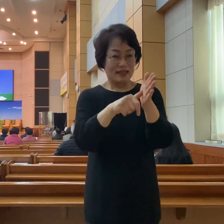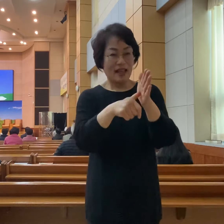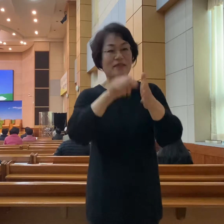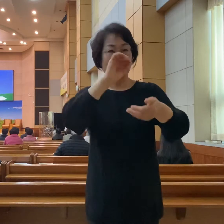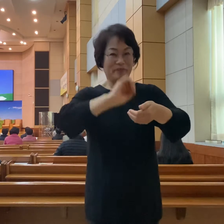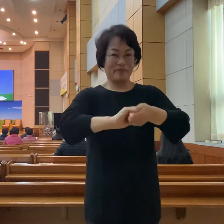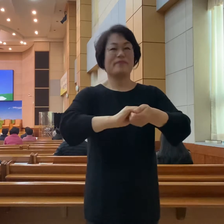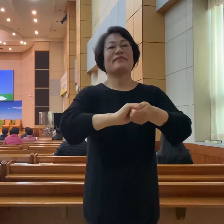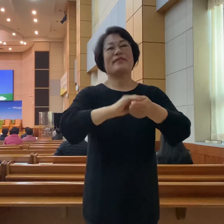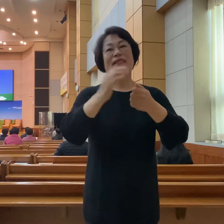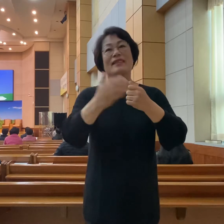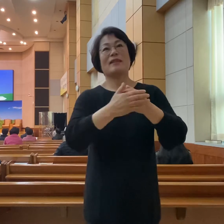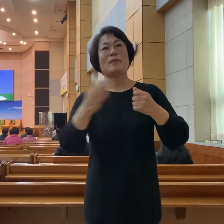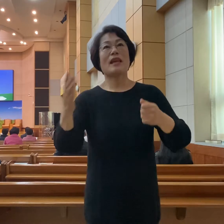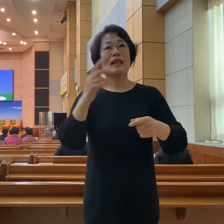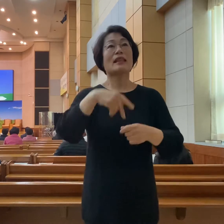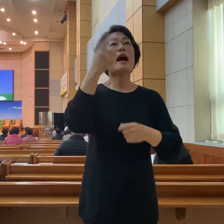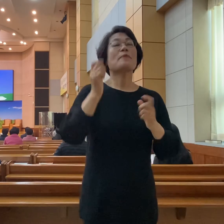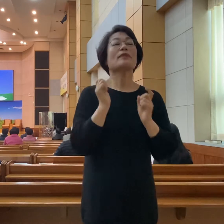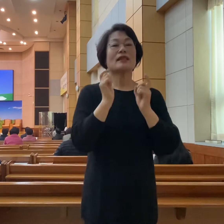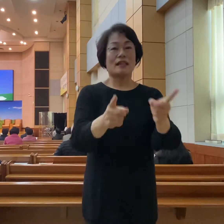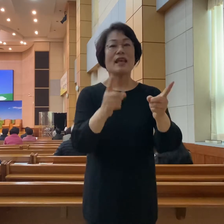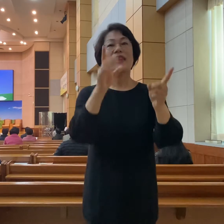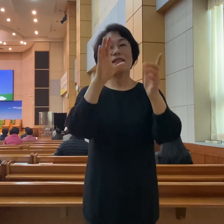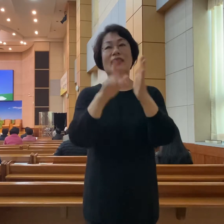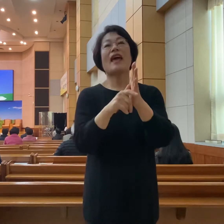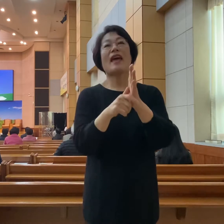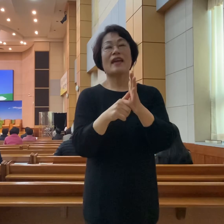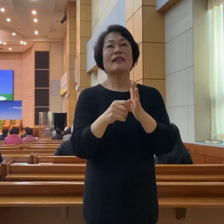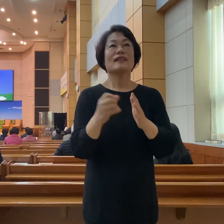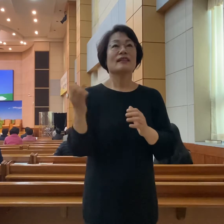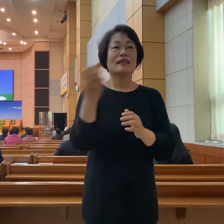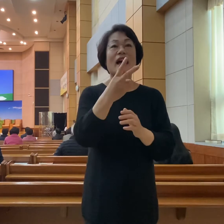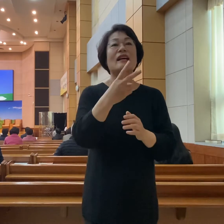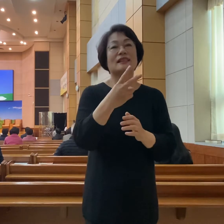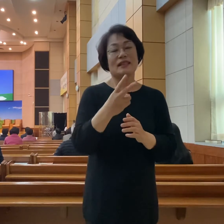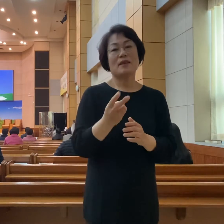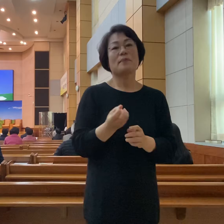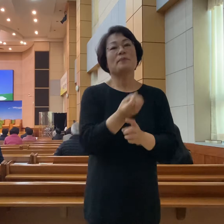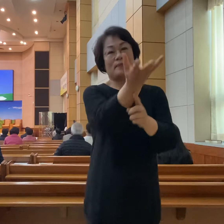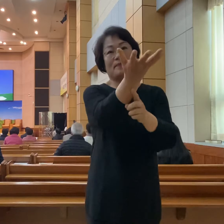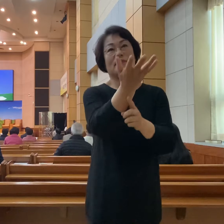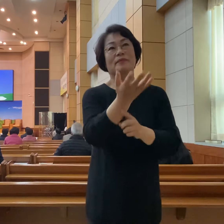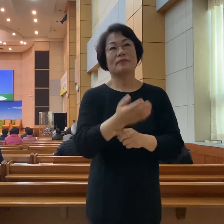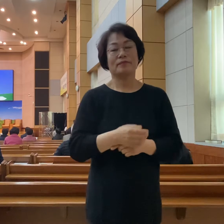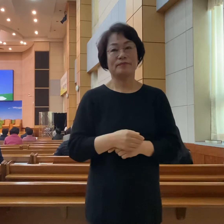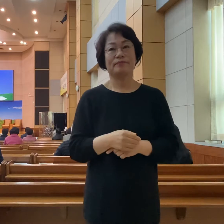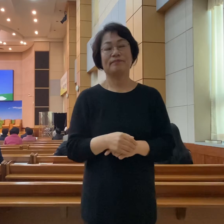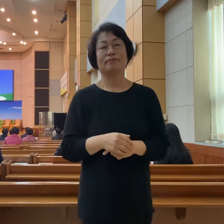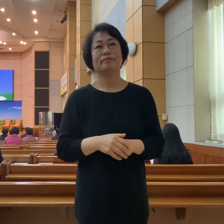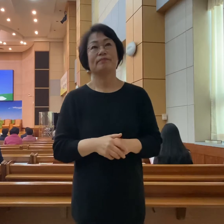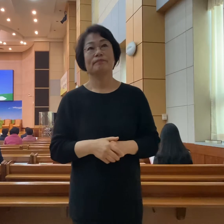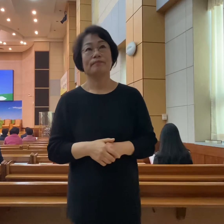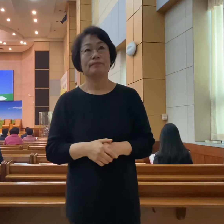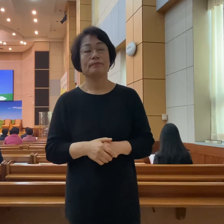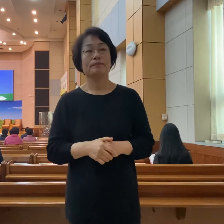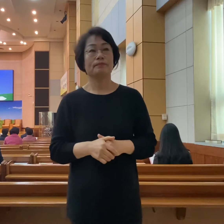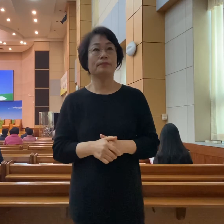제약상 다음 기회가 되면 이런 부분들에 대해서도 언급을